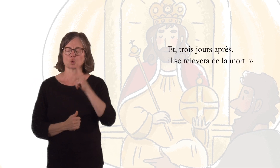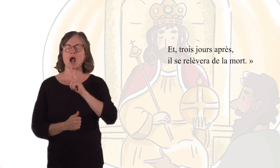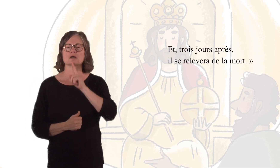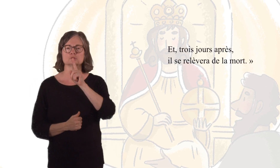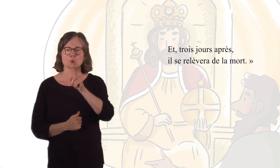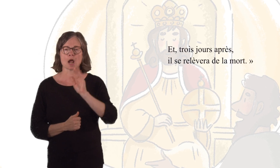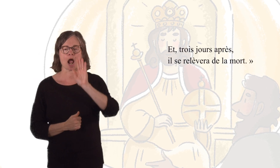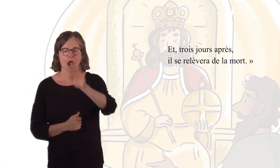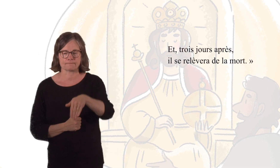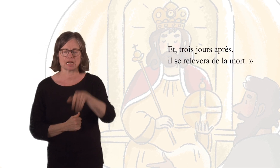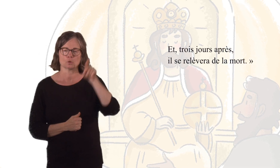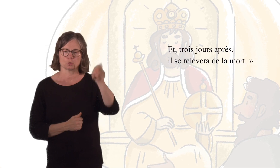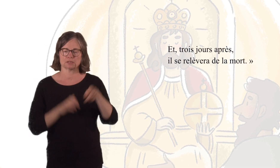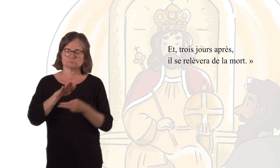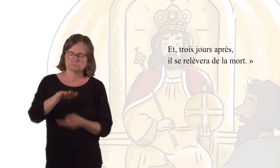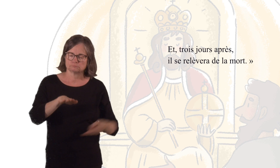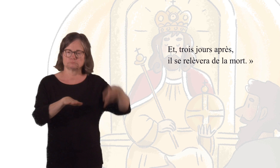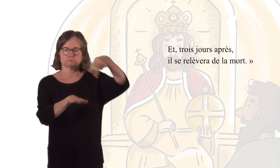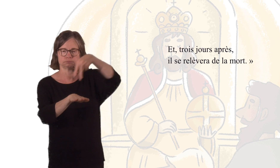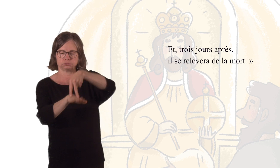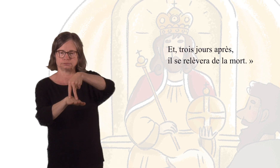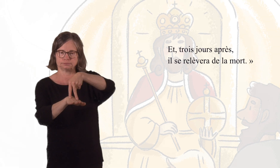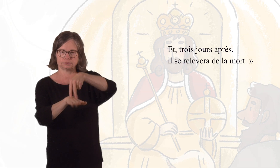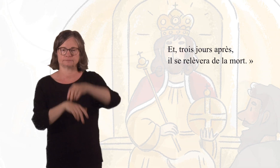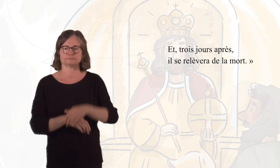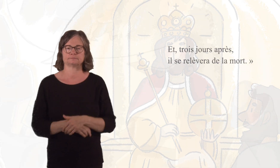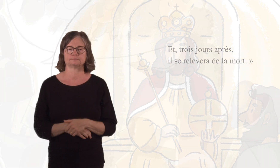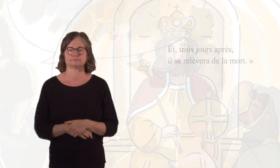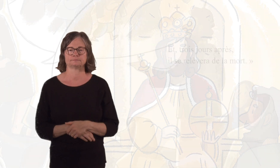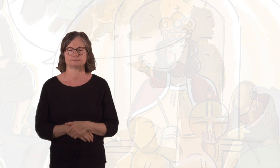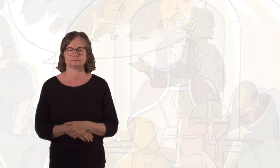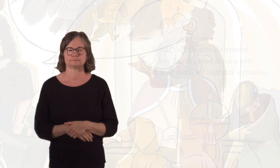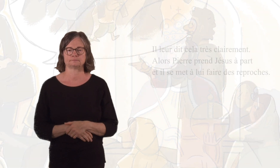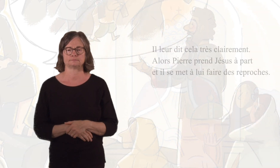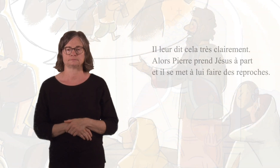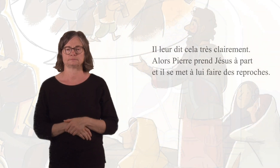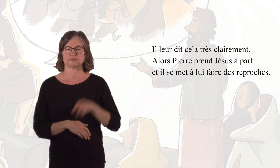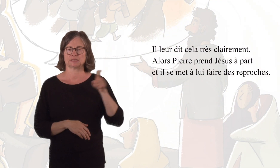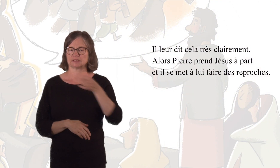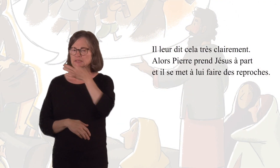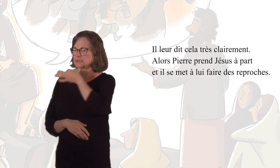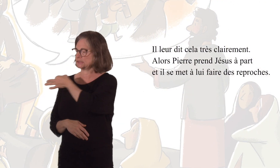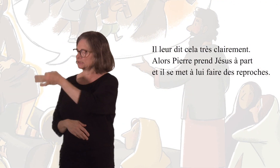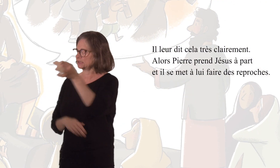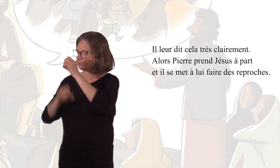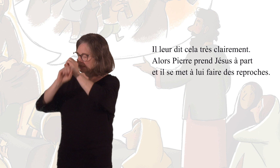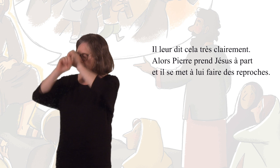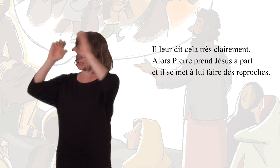Et 3 jours après, il se relèvera de la mort. » Il leur dit cela très